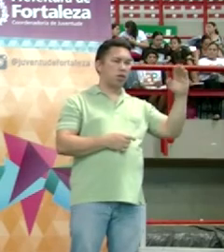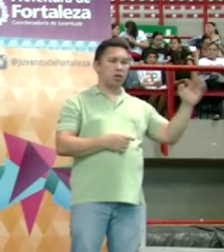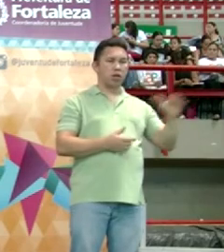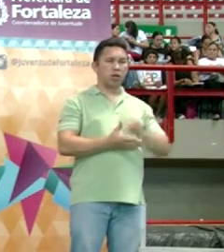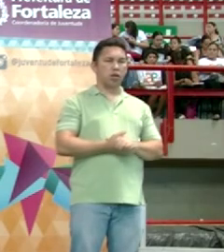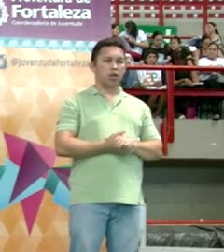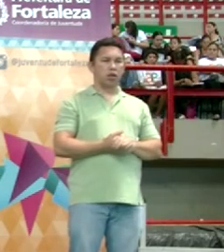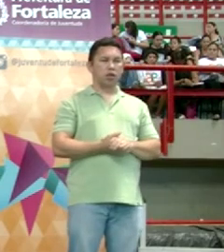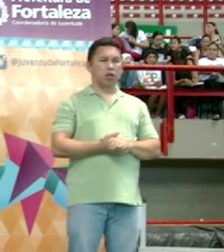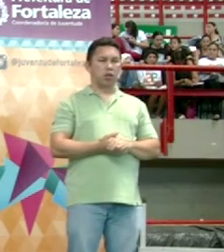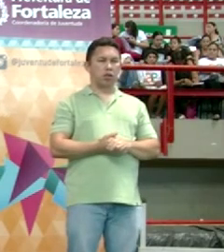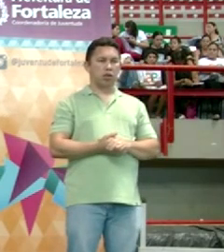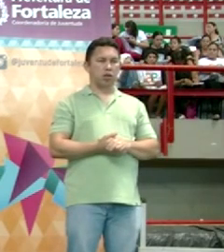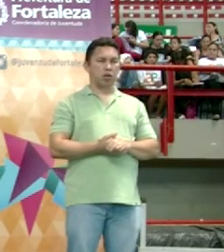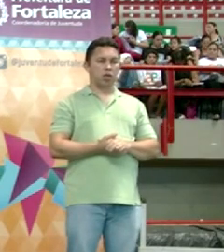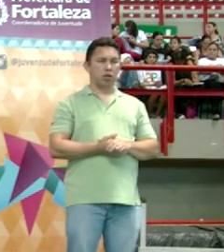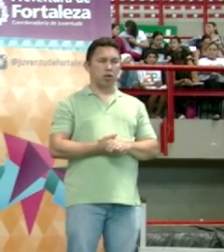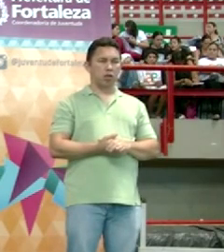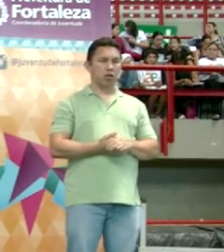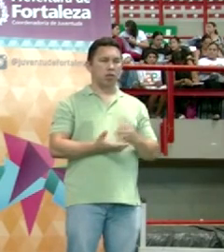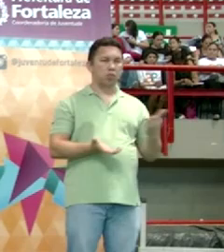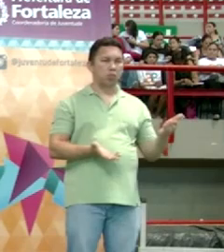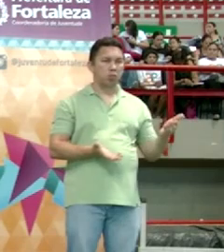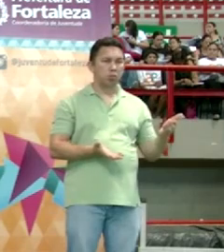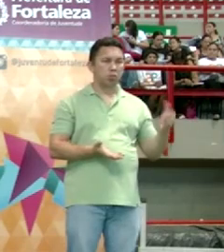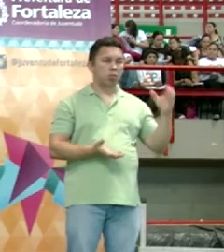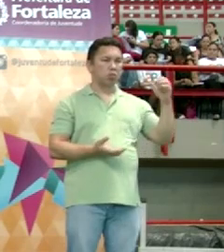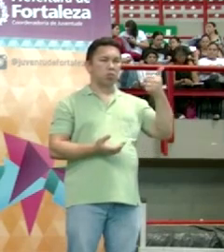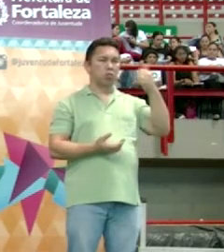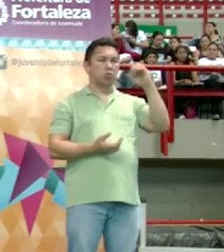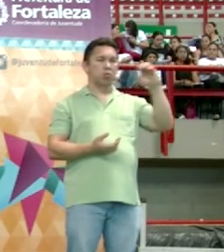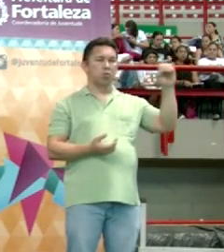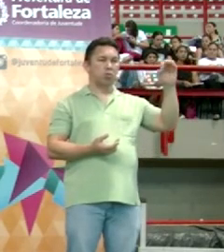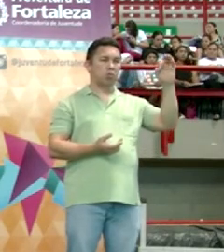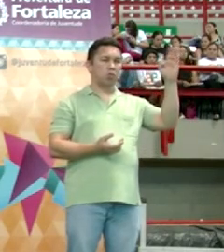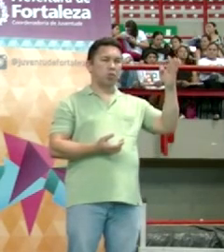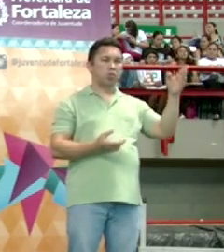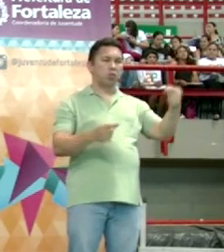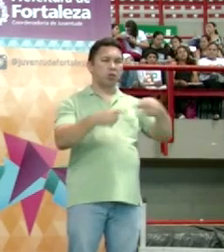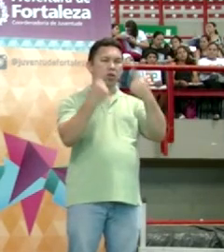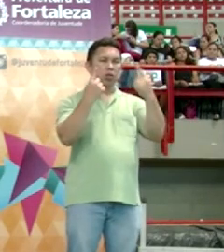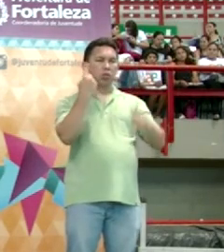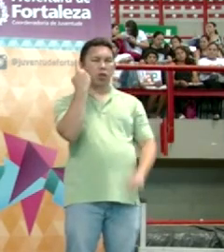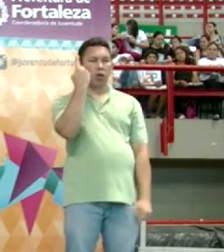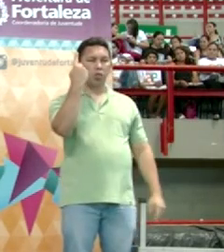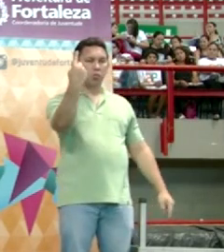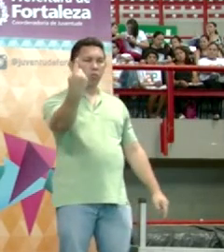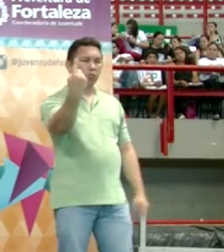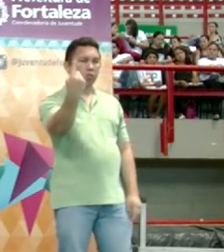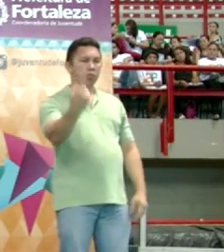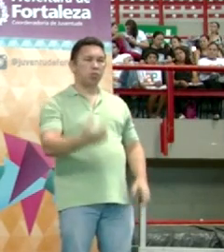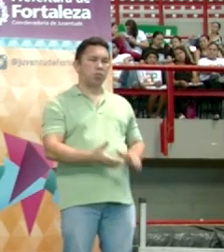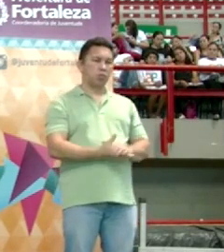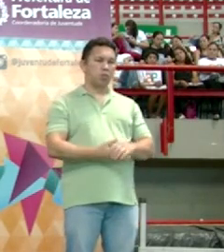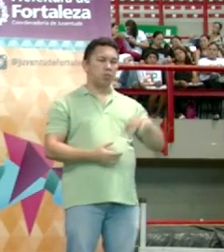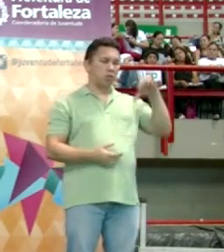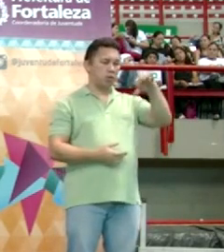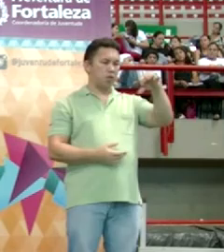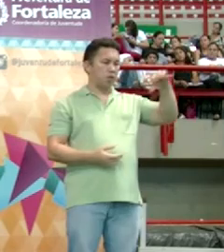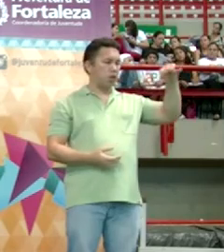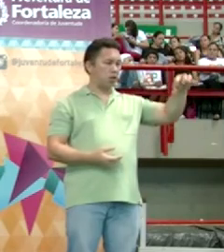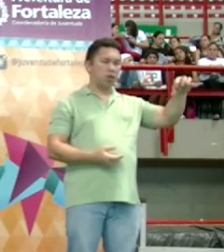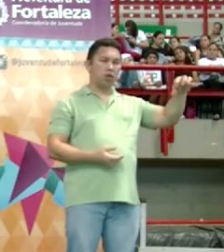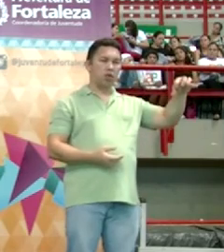0, o quê? 100% é 1, galera. Não é não? 99%